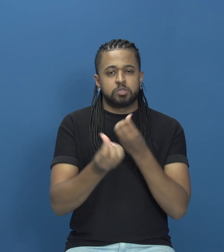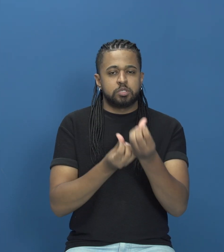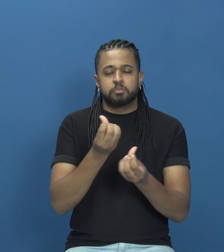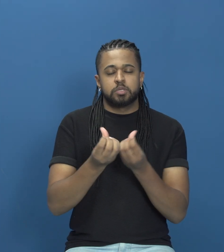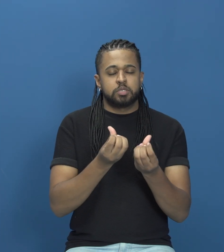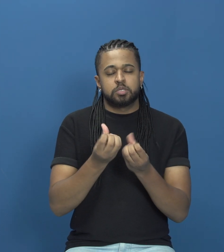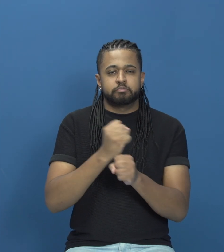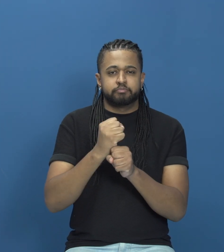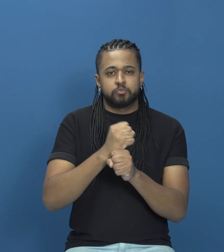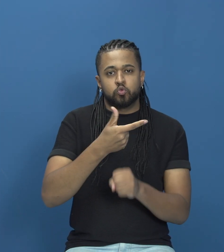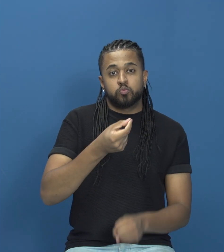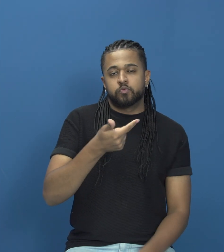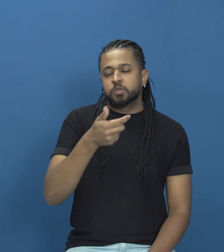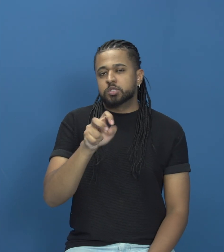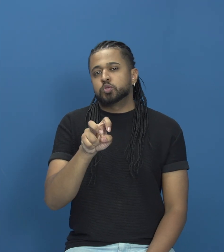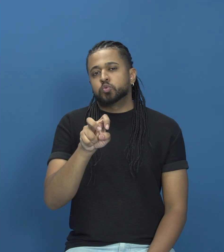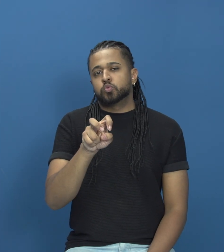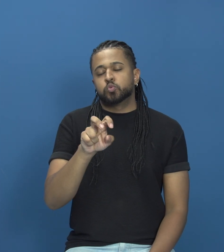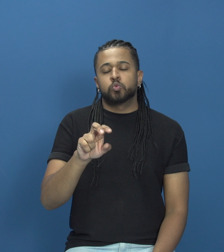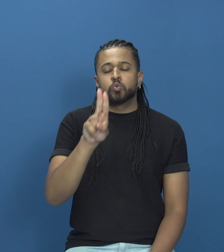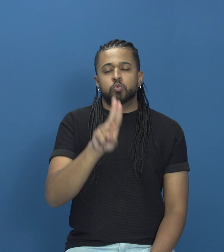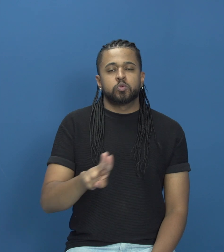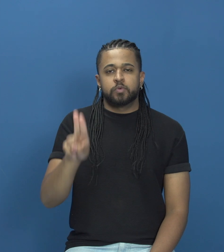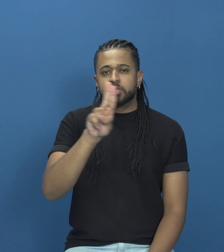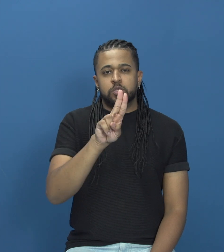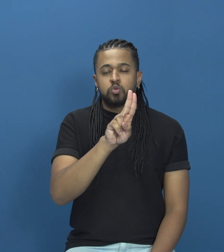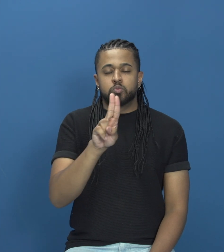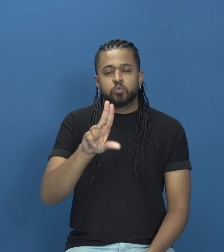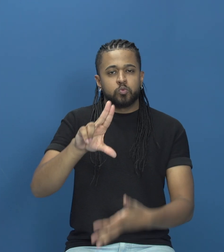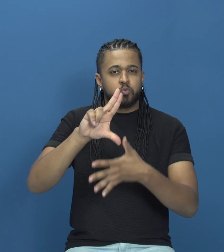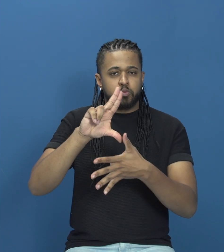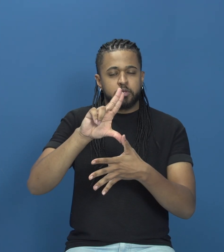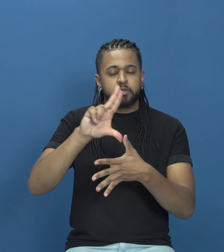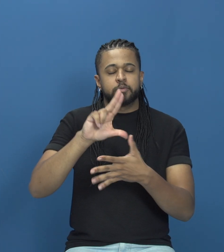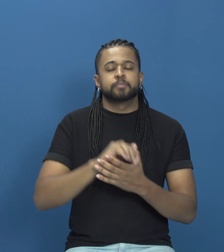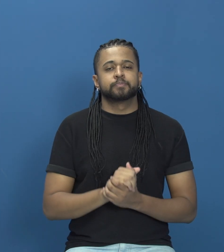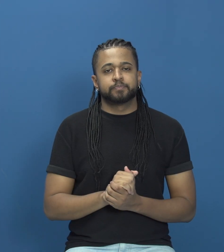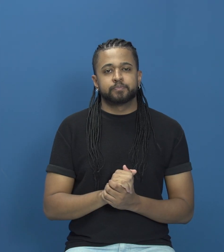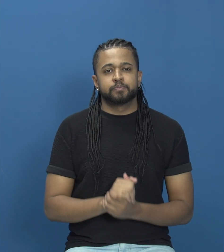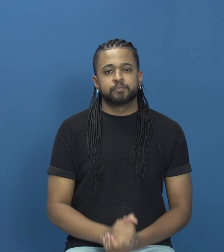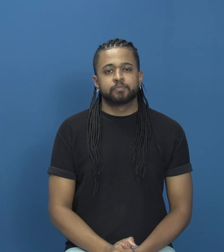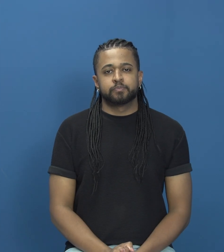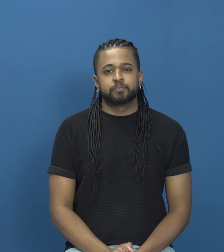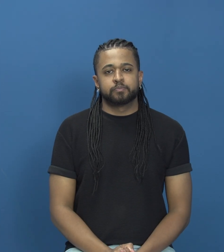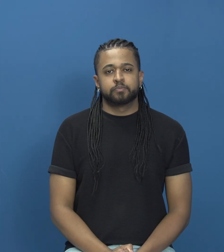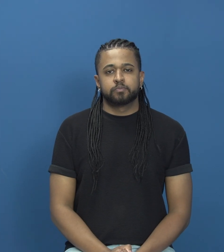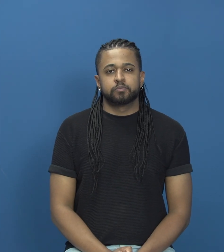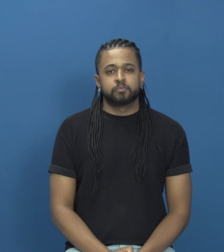semestre do ano letivo de 2025 da Universidade Federal da Integração Latino-Americana, UNILA.